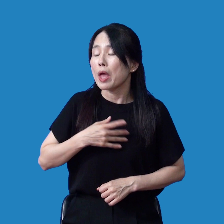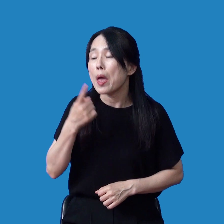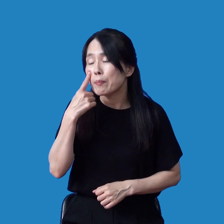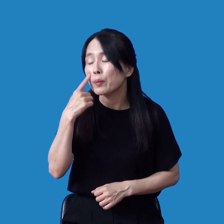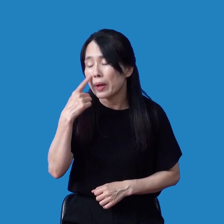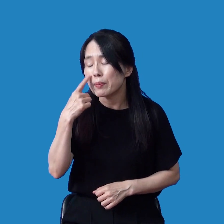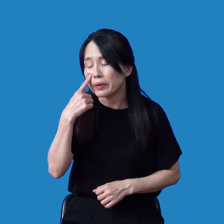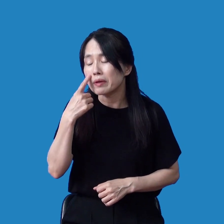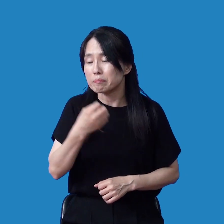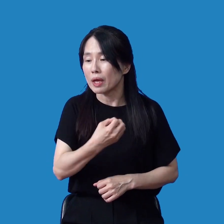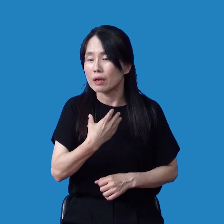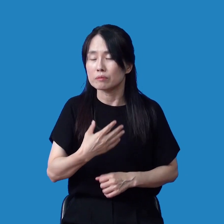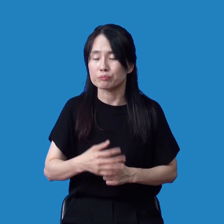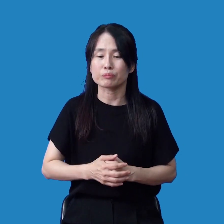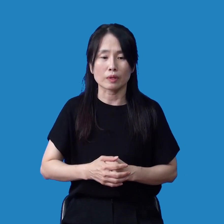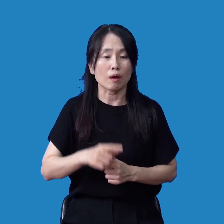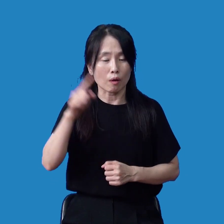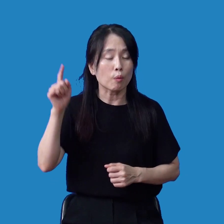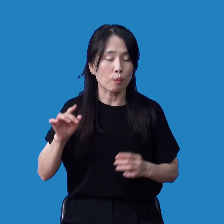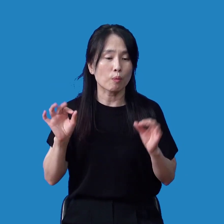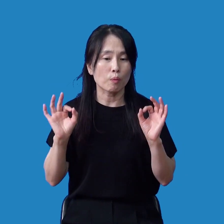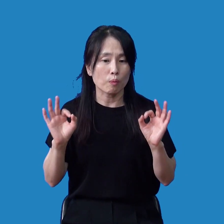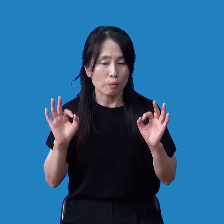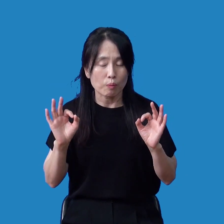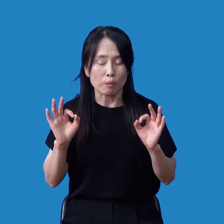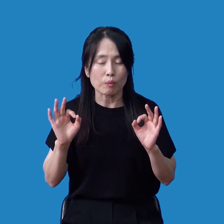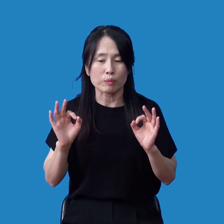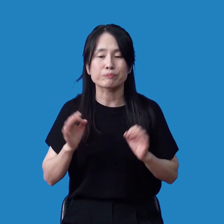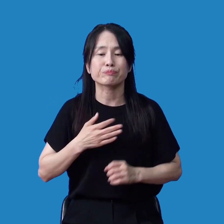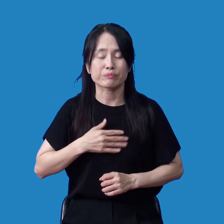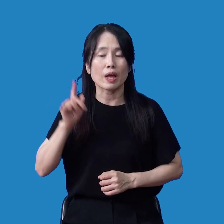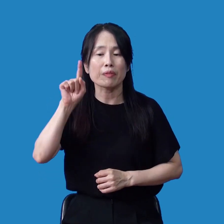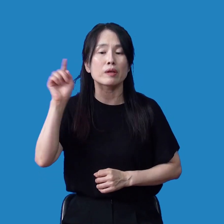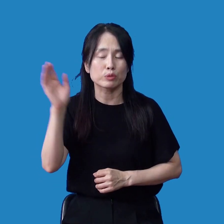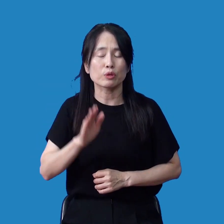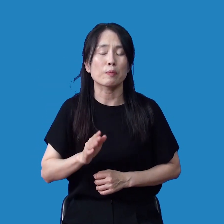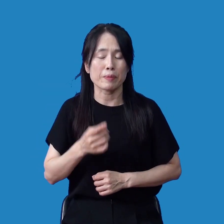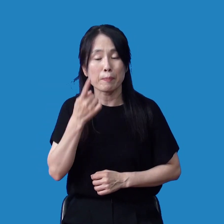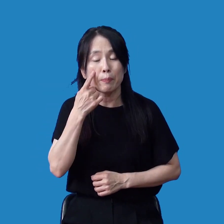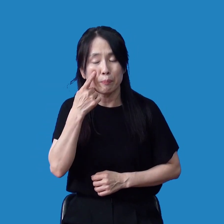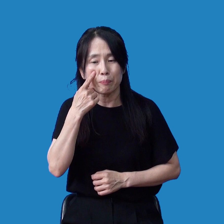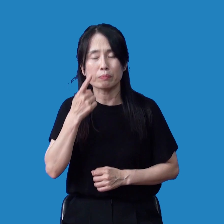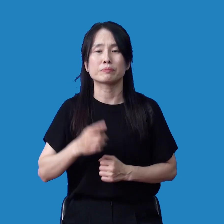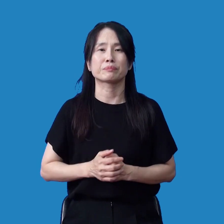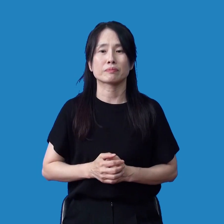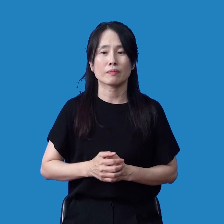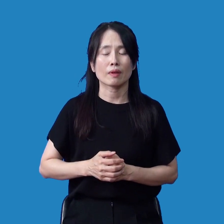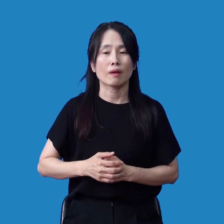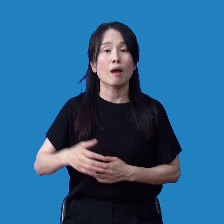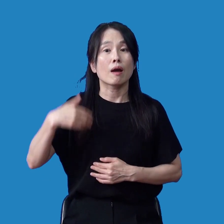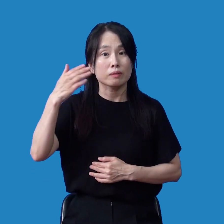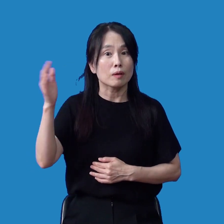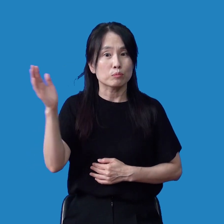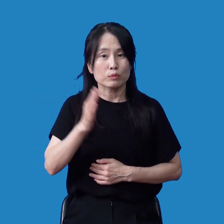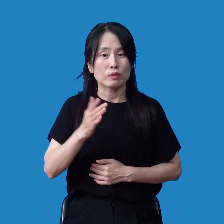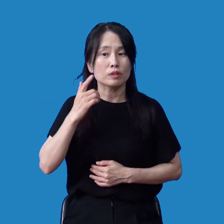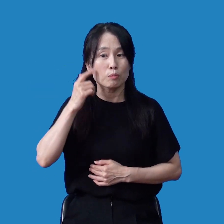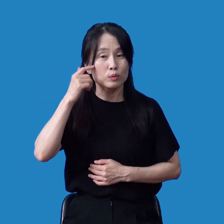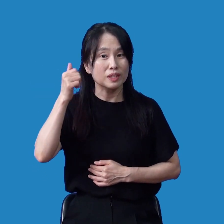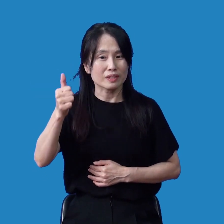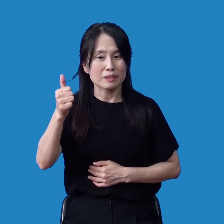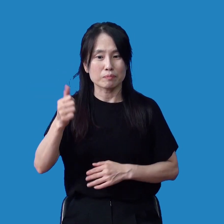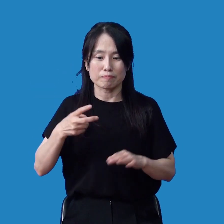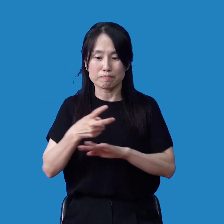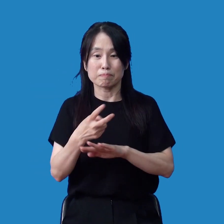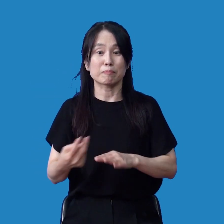했습니다. 그러니까 다른 사람들도 다 한번 그렇게 해보겠노라고 했습니다. 그 다음부터 이 맥도날 목사님은